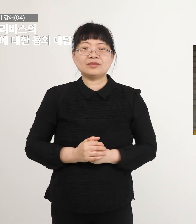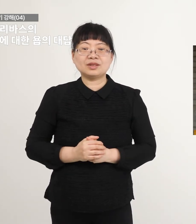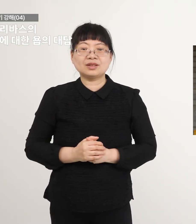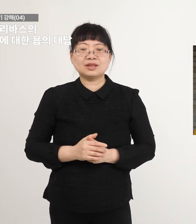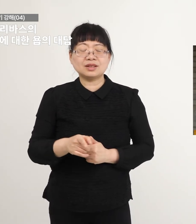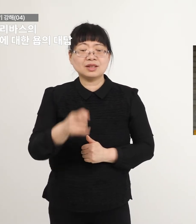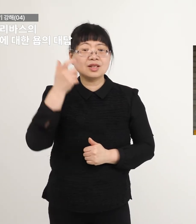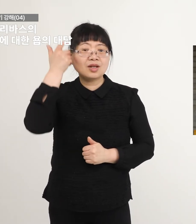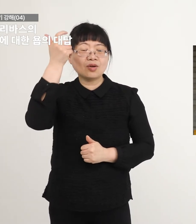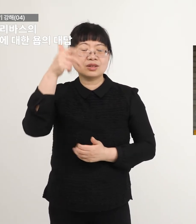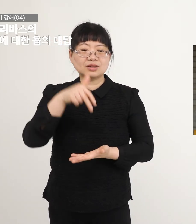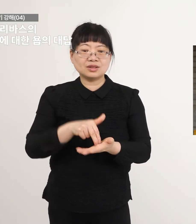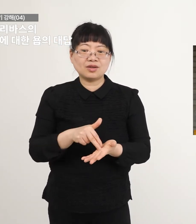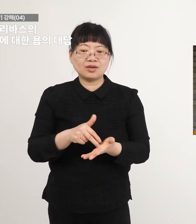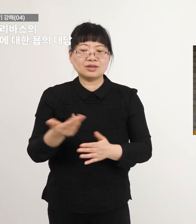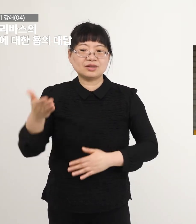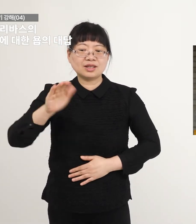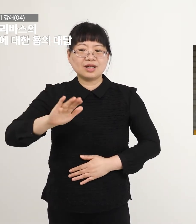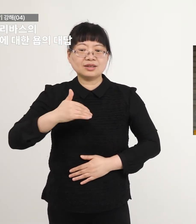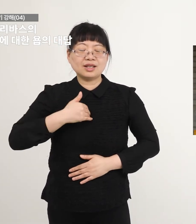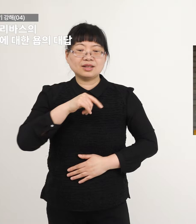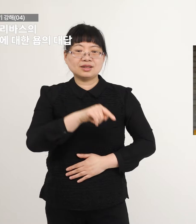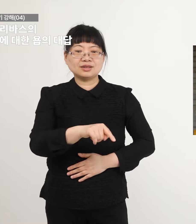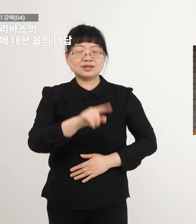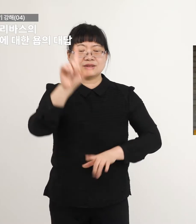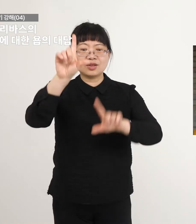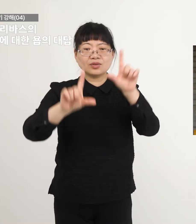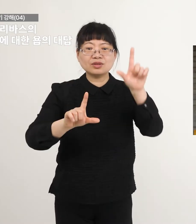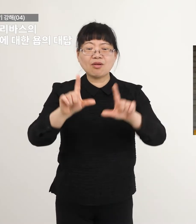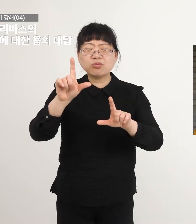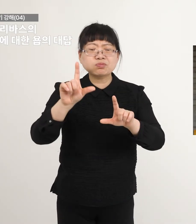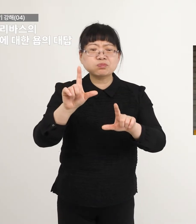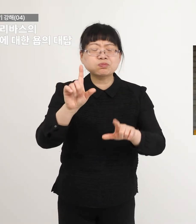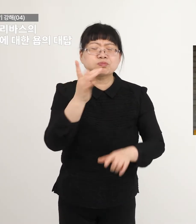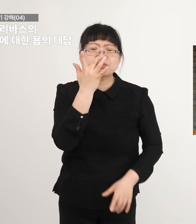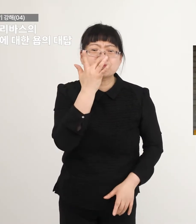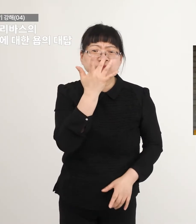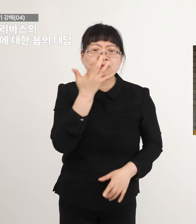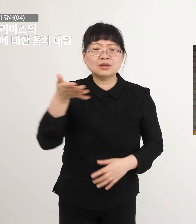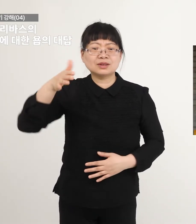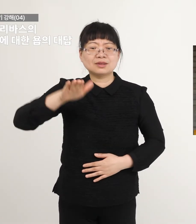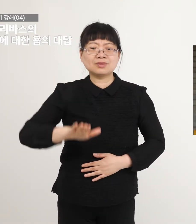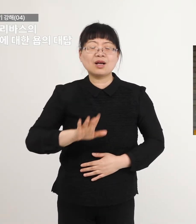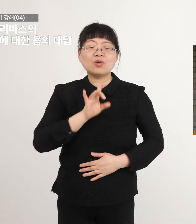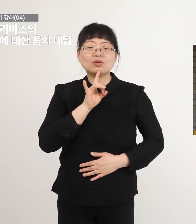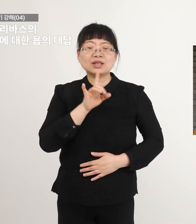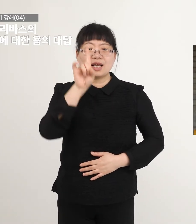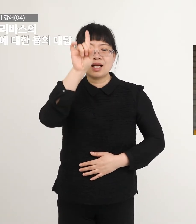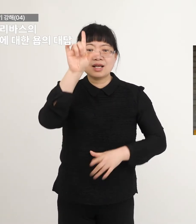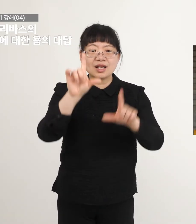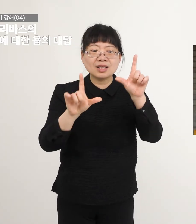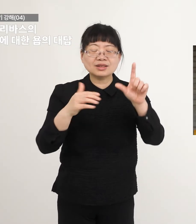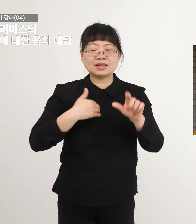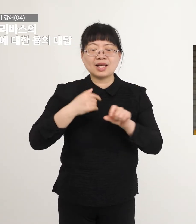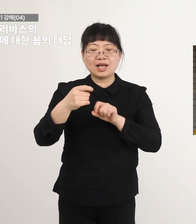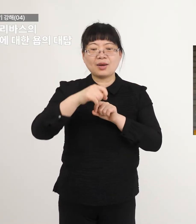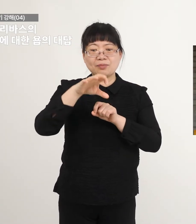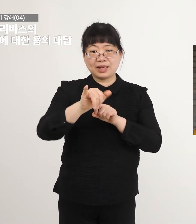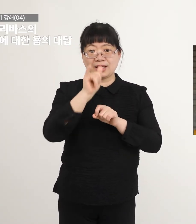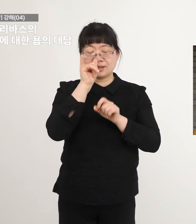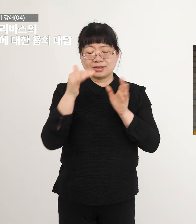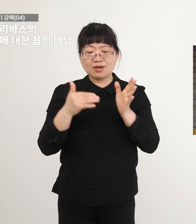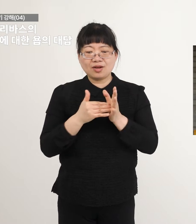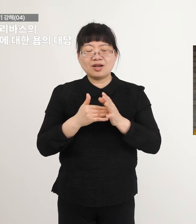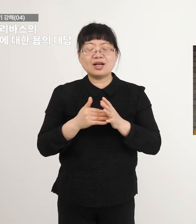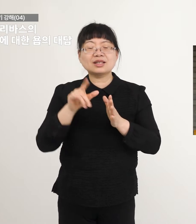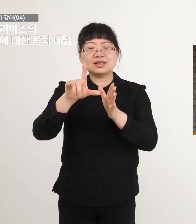그 영이 서 있는데 나는 그 형상을 알아보지는 못하여도 오직 한 형상에 내 앞에